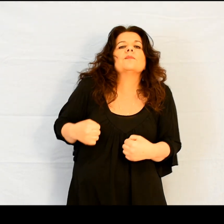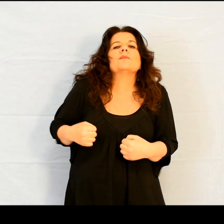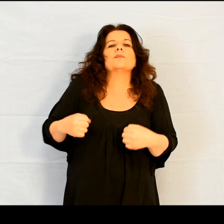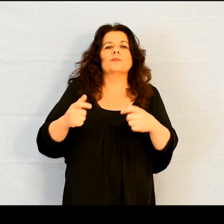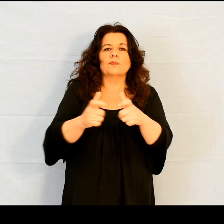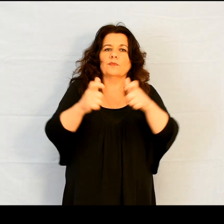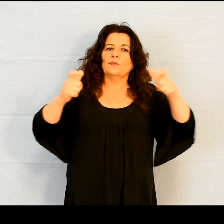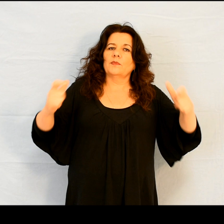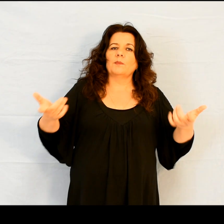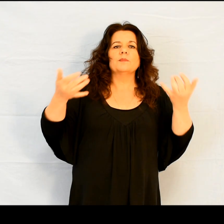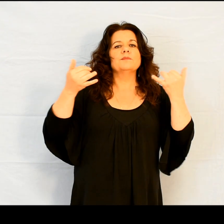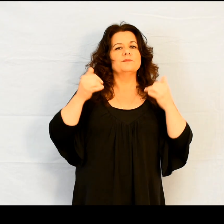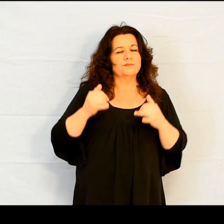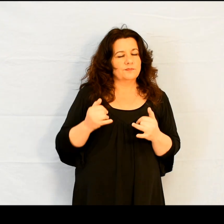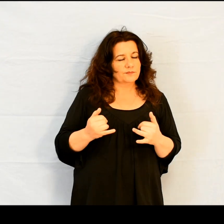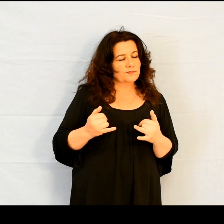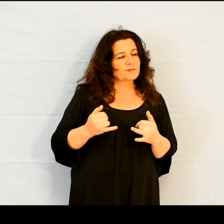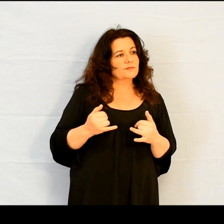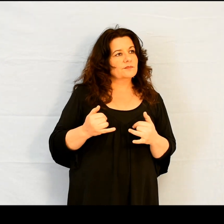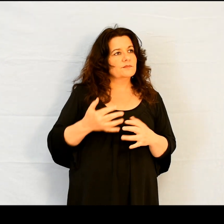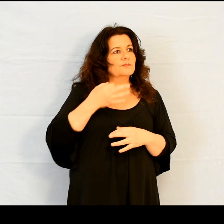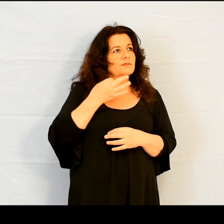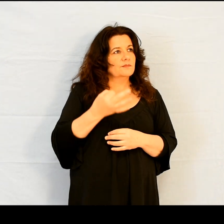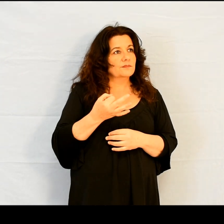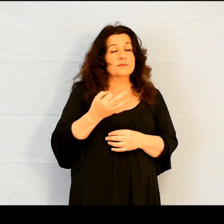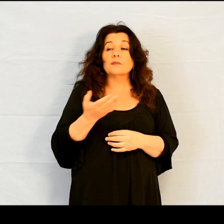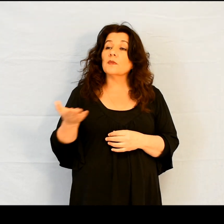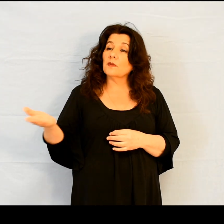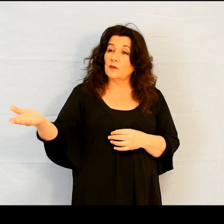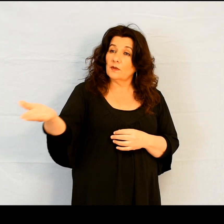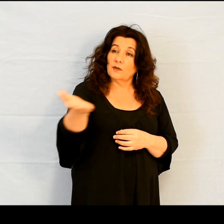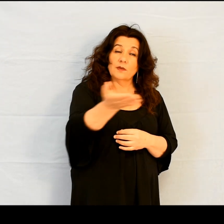« Comprenez-vous ce que je viens de vous faire pour vous ?